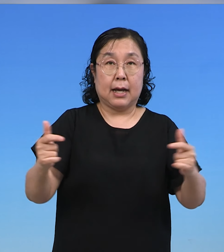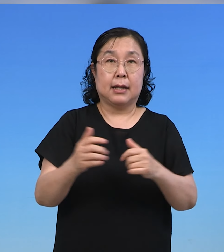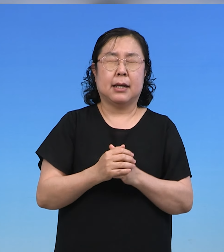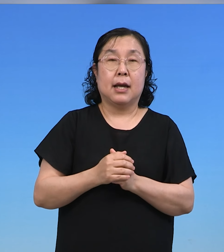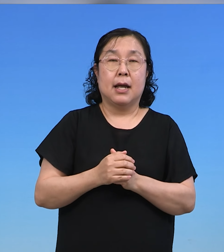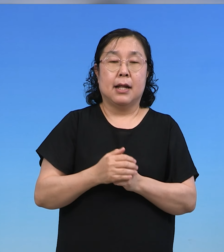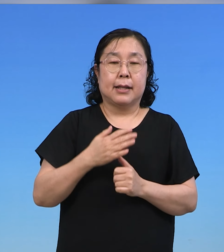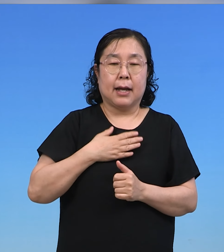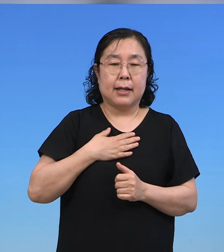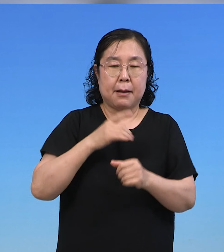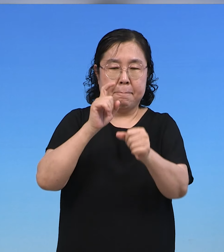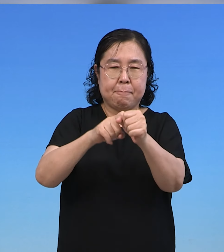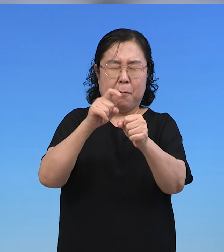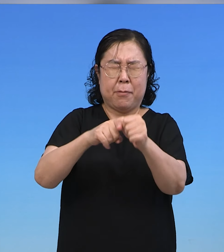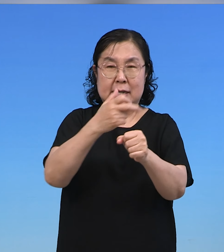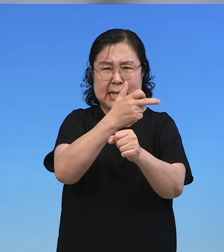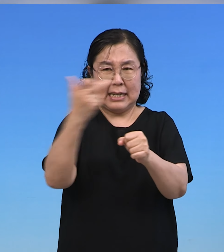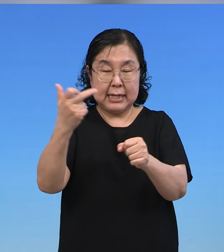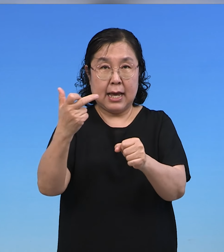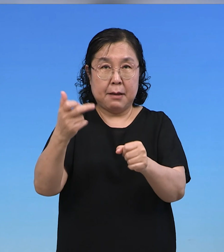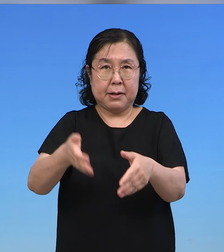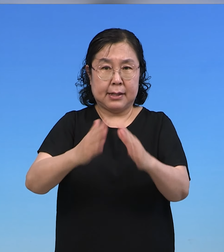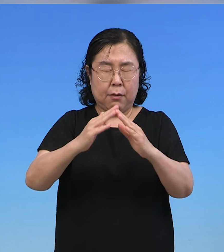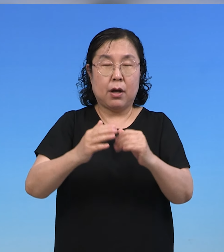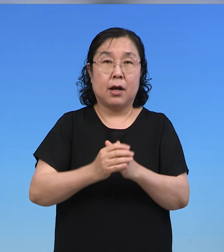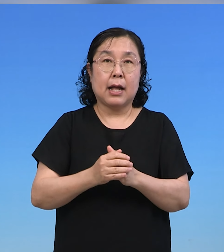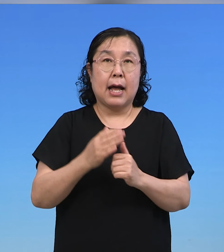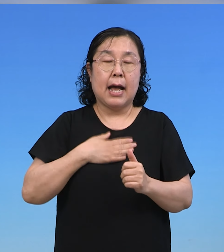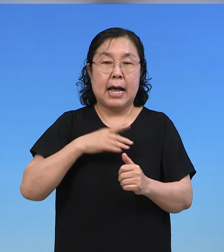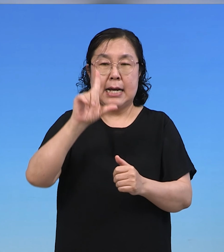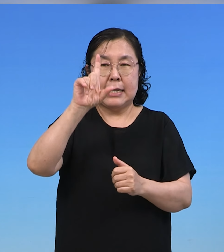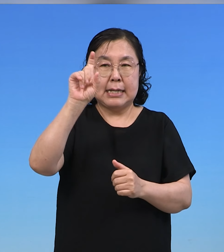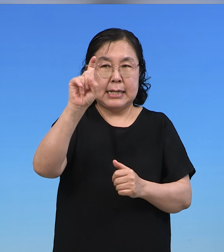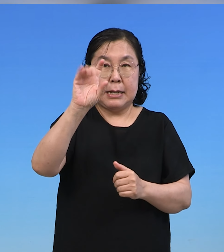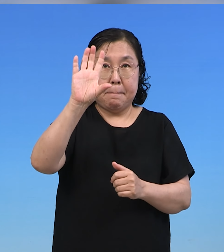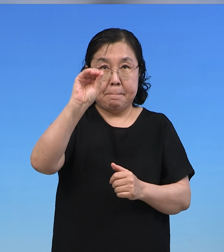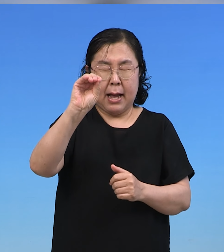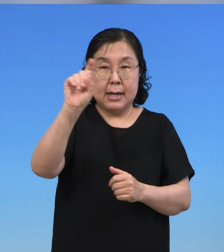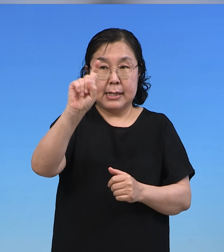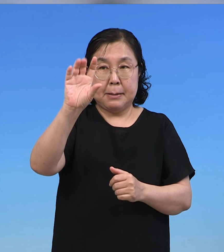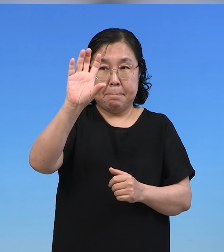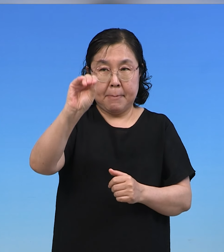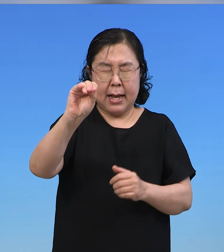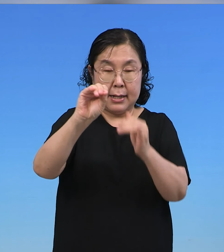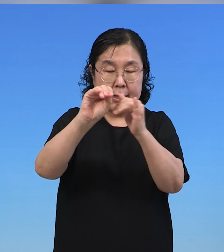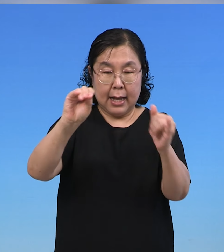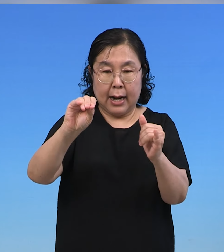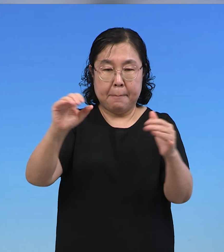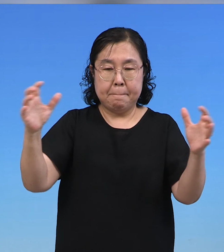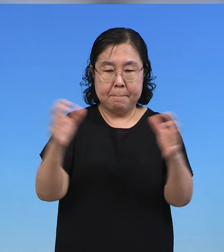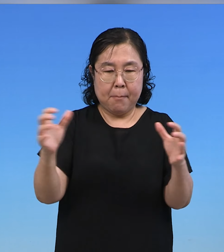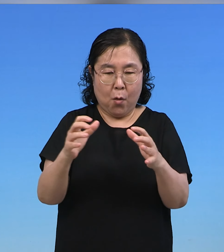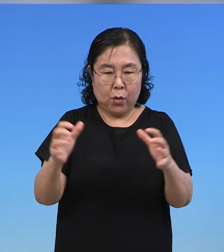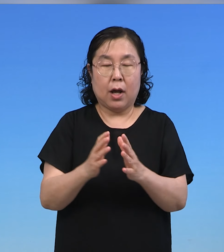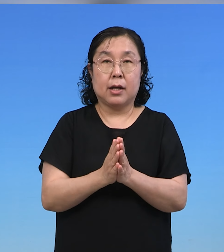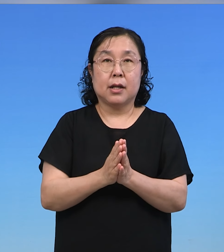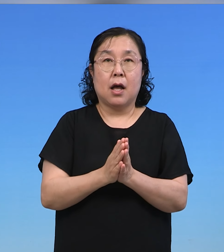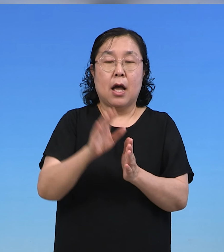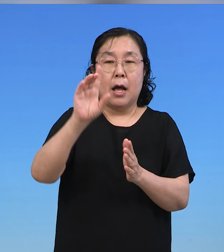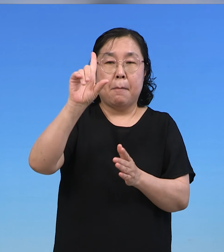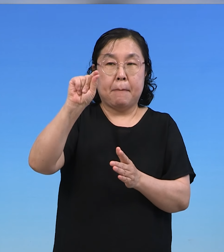명 모으는 교회를 할 거야. 근데 10만 명 모으는 교회를 하기 위해서 10,000석짜리 본당을 지을 거야. 그래서 이제 성도님들 보고 이제